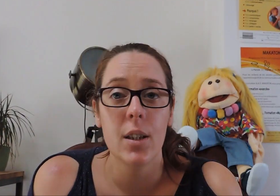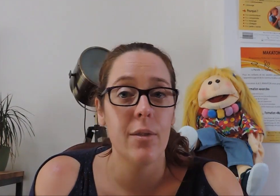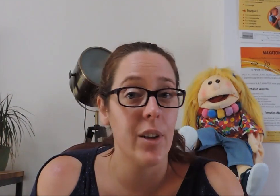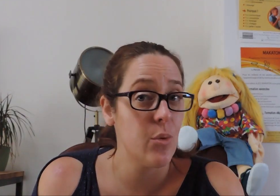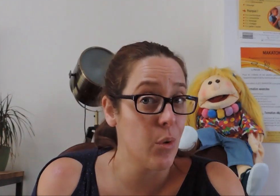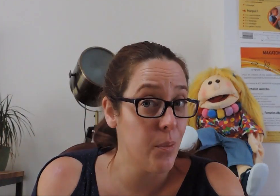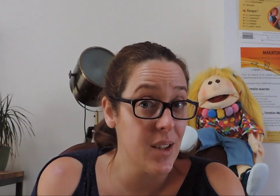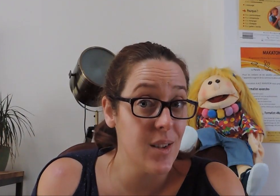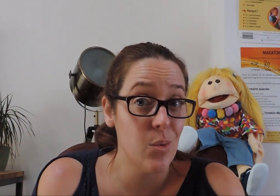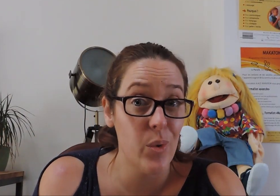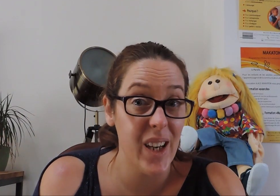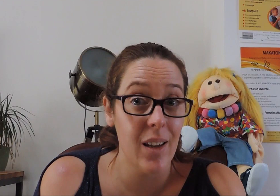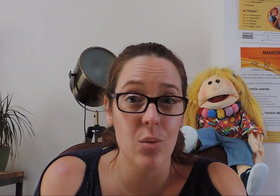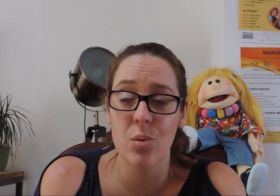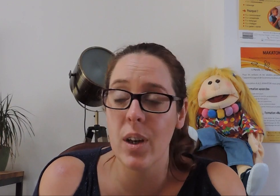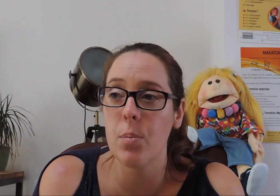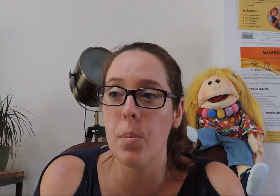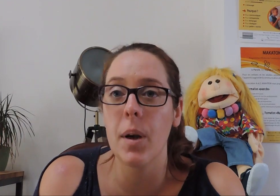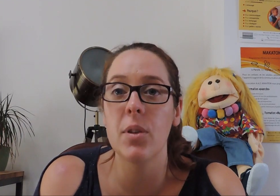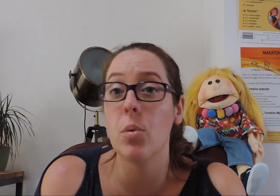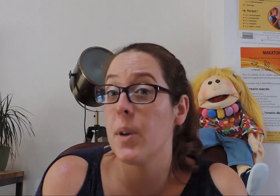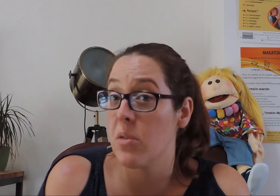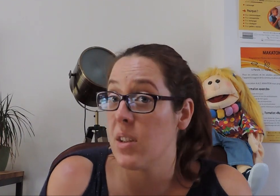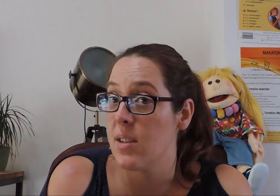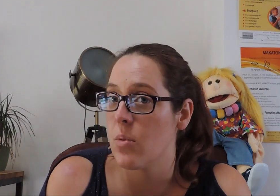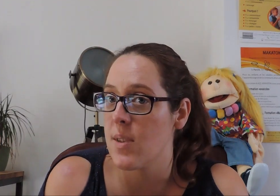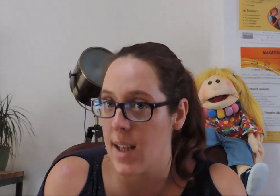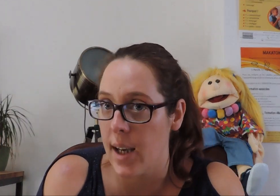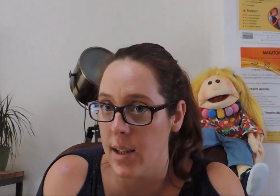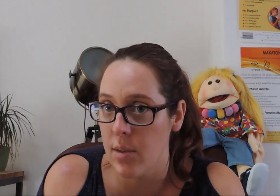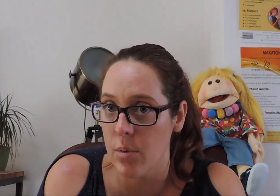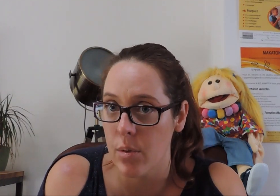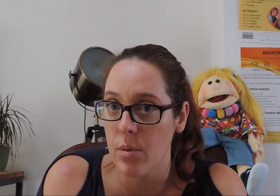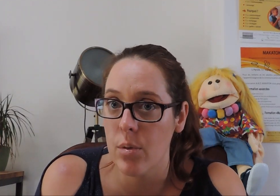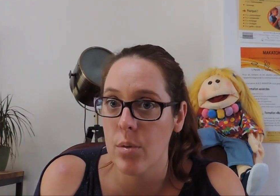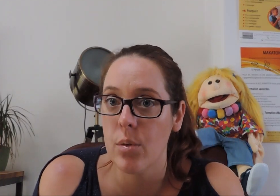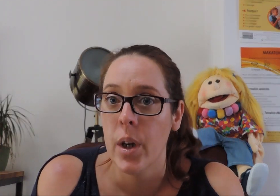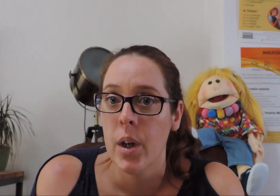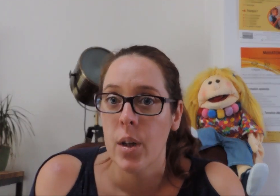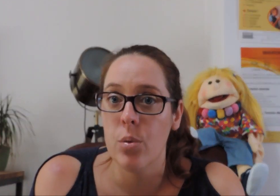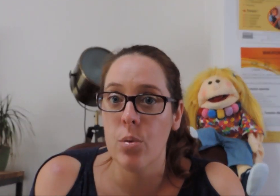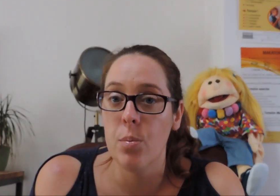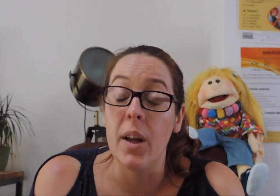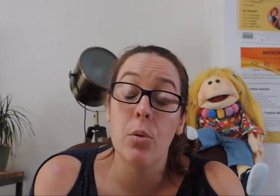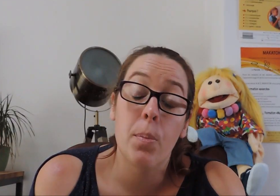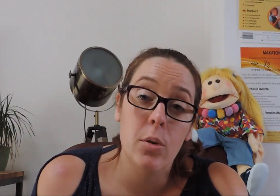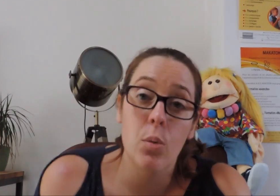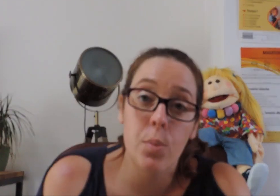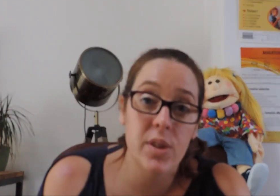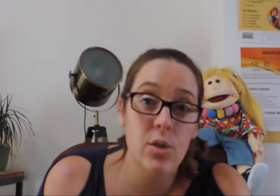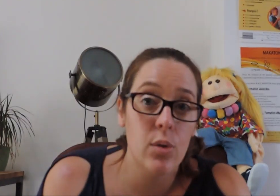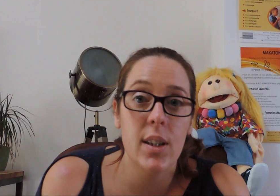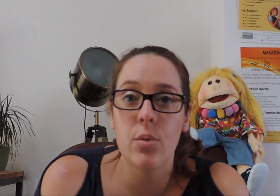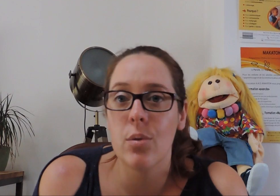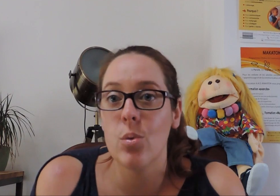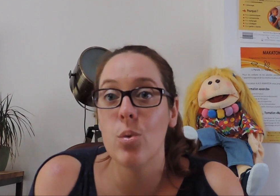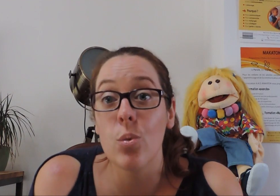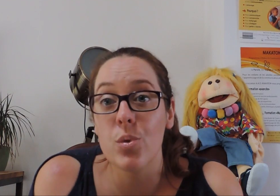enfin sur une partie du week-end en tout cas pour permettre aux personnes qui sont salariées de de de bah de pas trop poser de journée de de